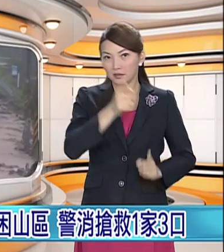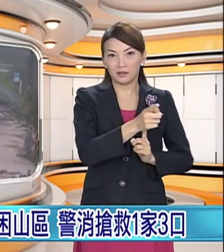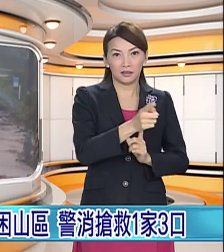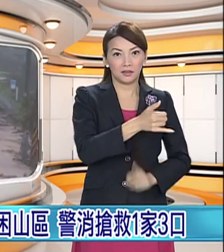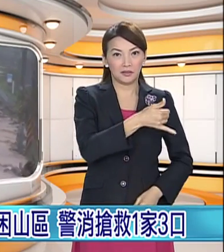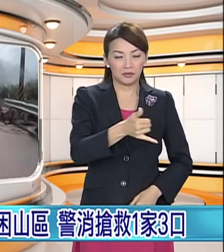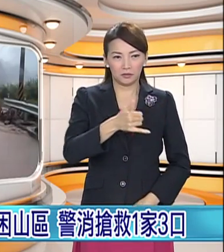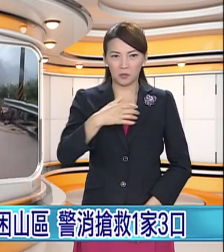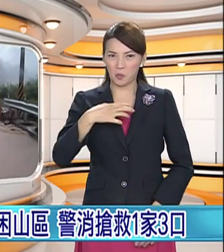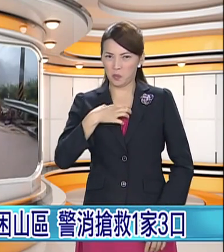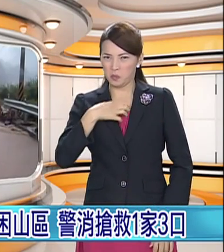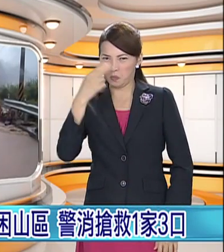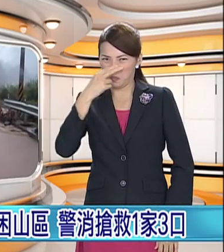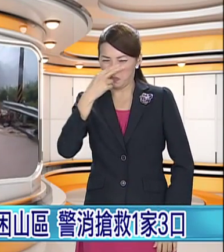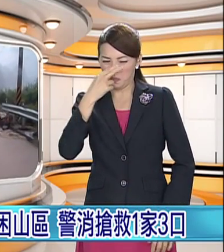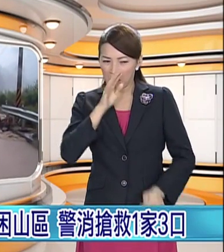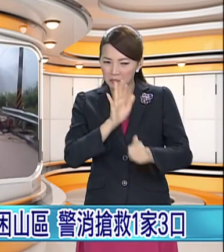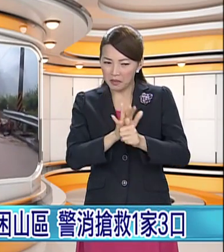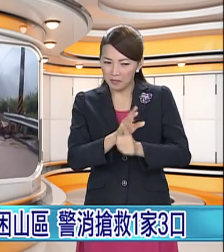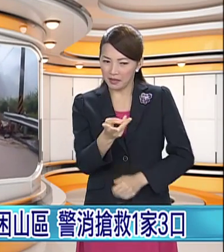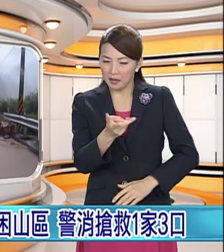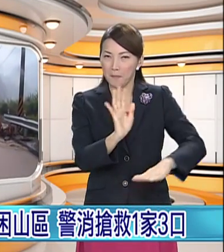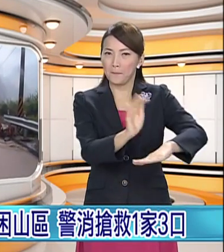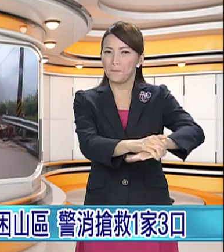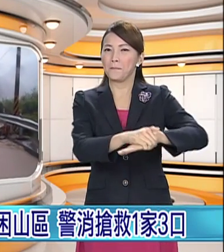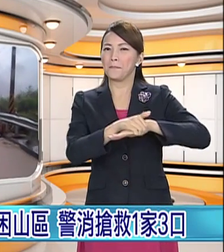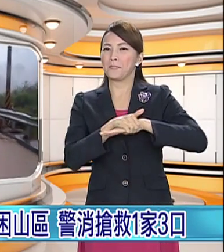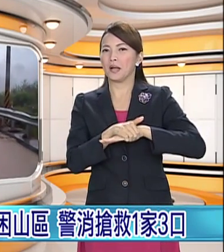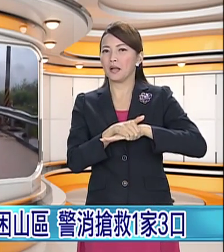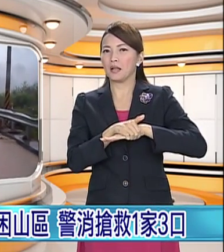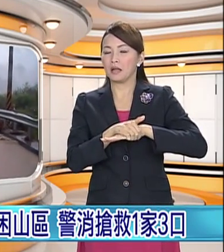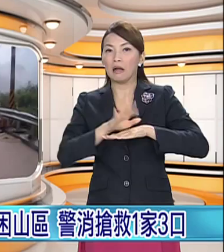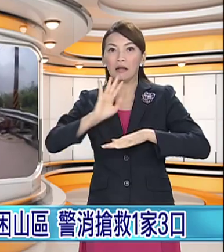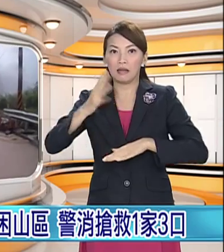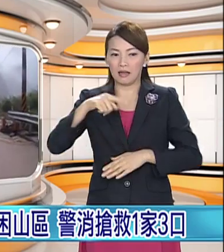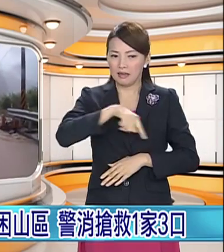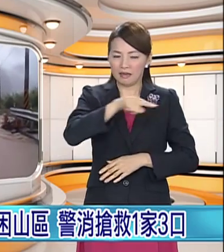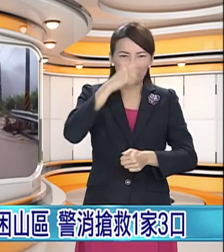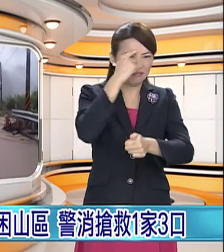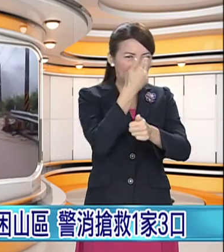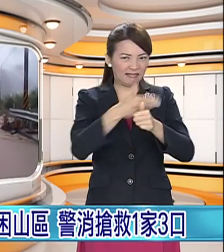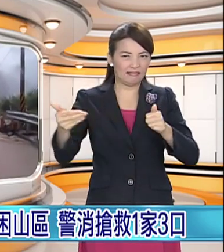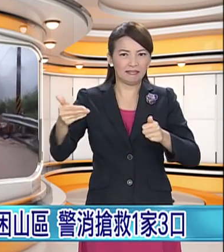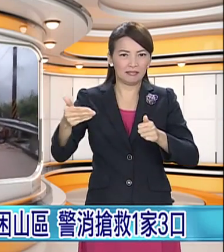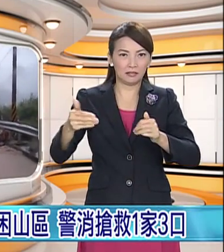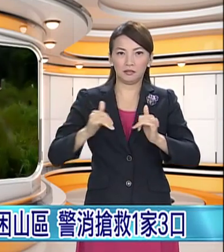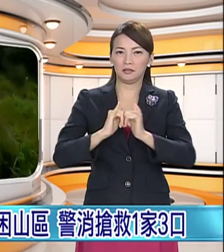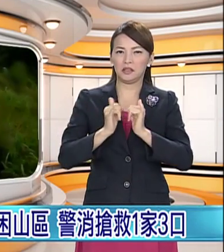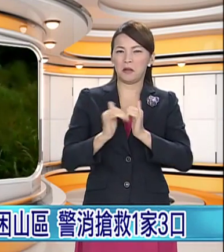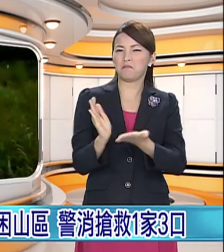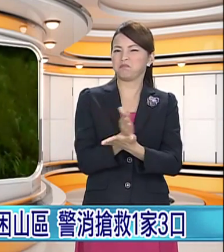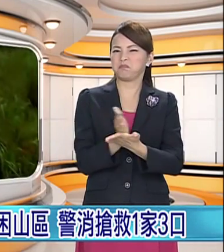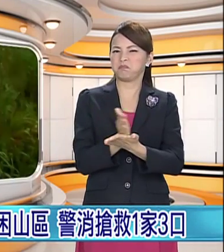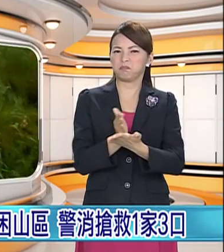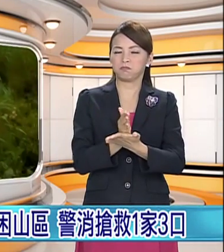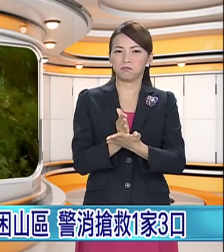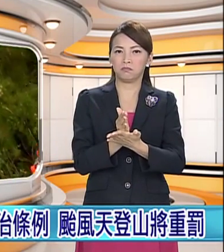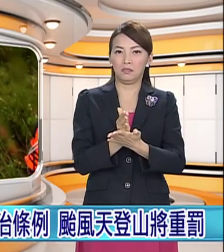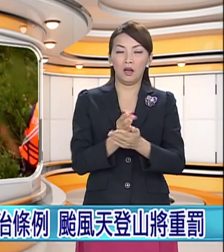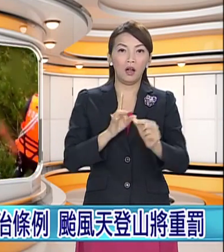给救了下山，不过这一家人的行径也引起了社会批评。而台中市现